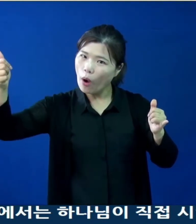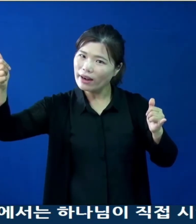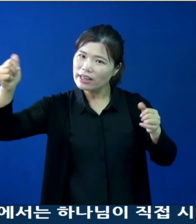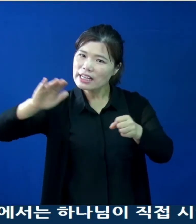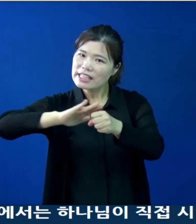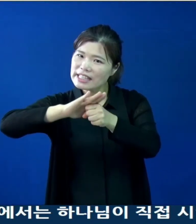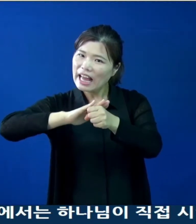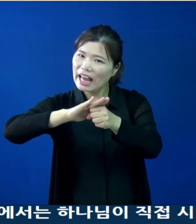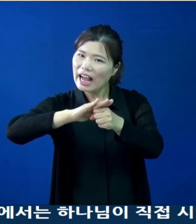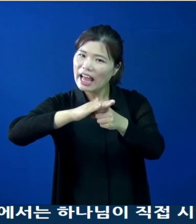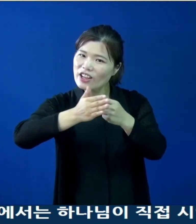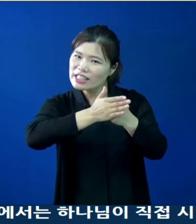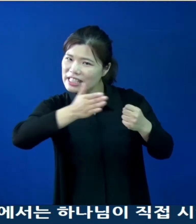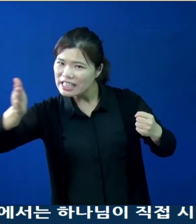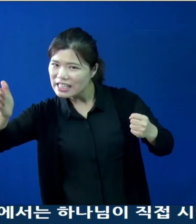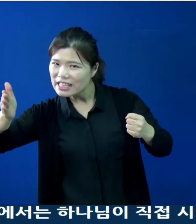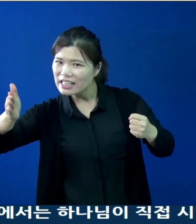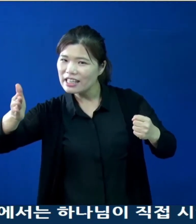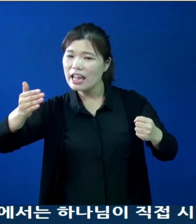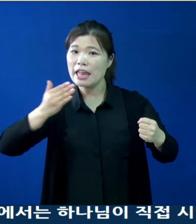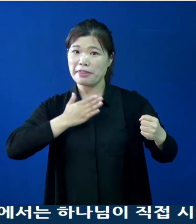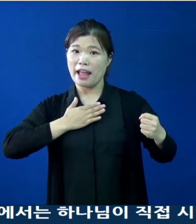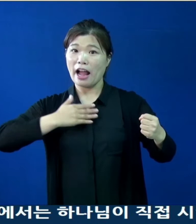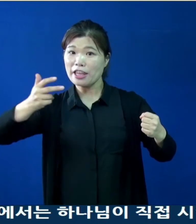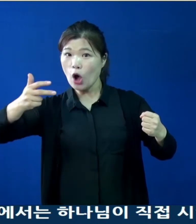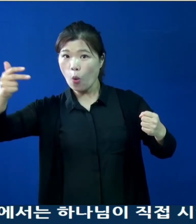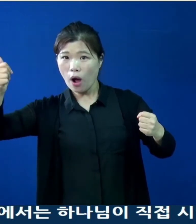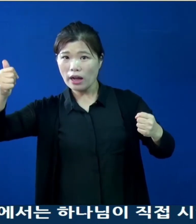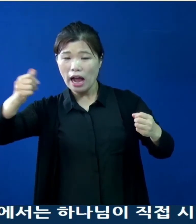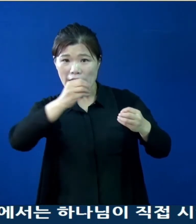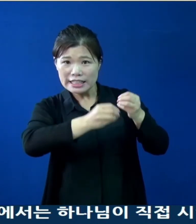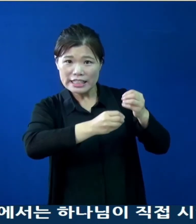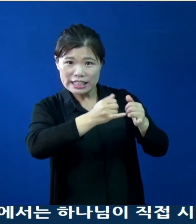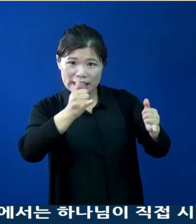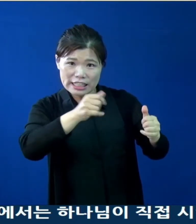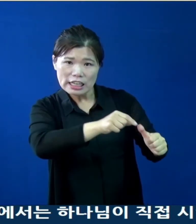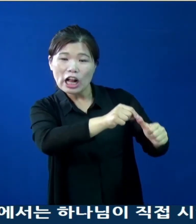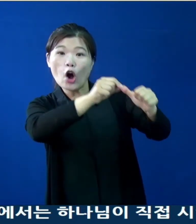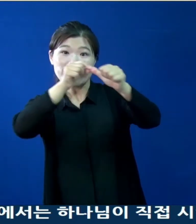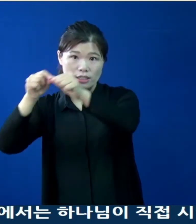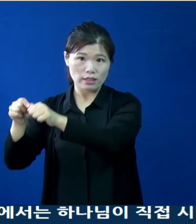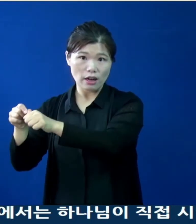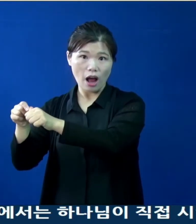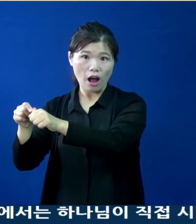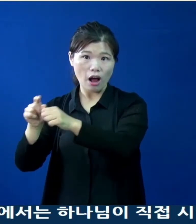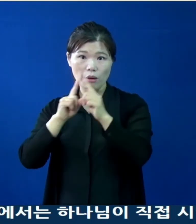사랑한즉 나 여호와가 시인을 건지리라.